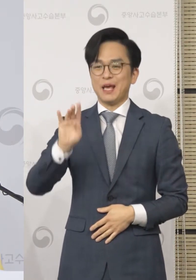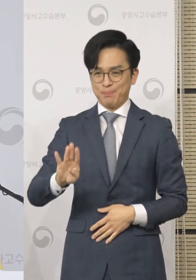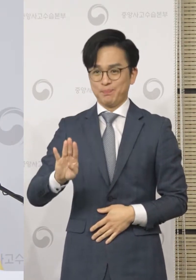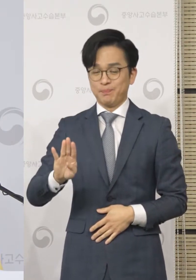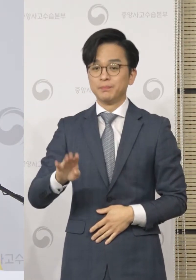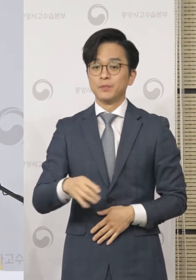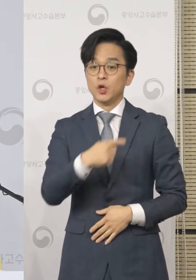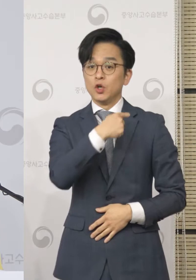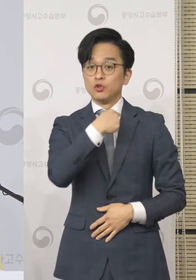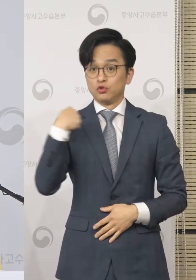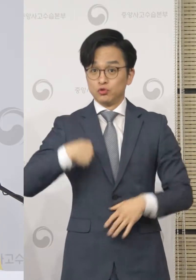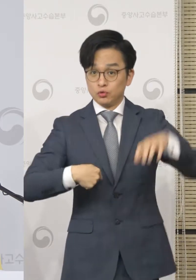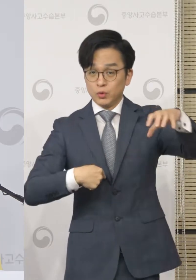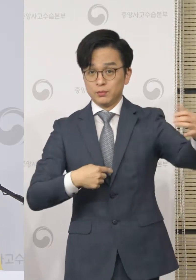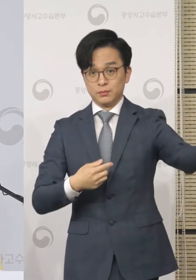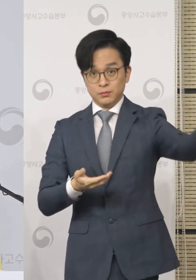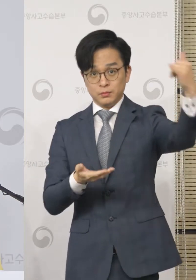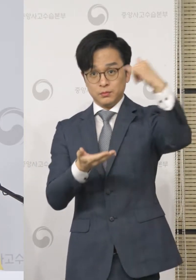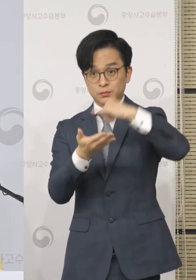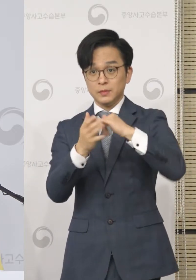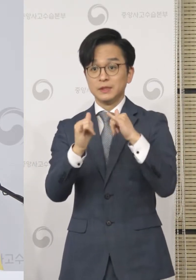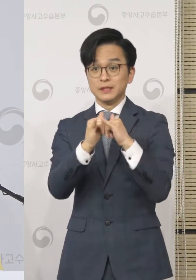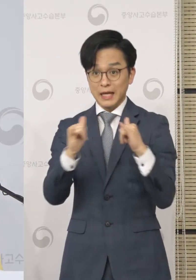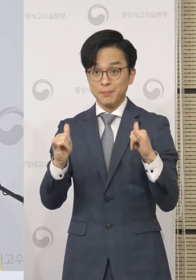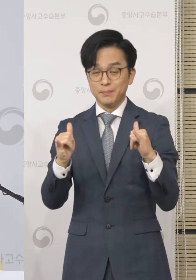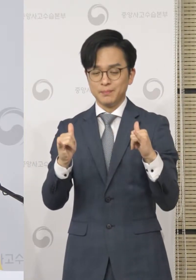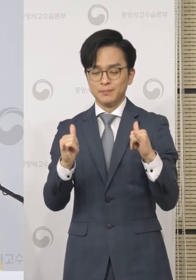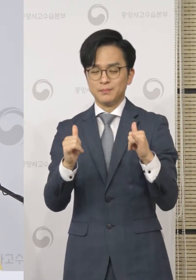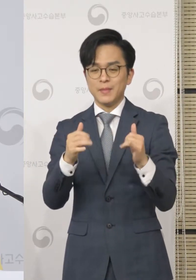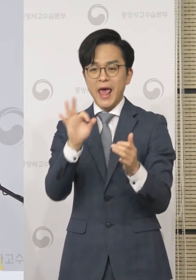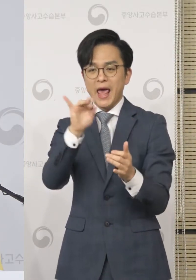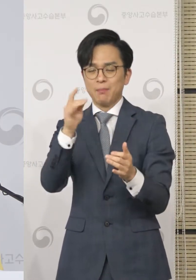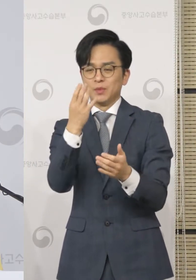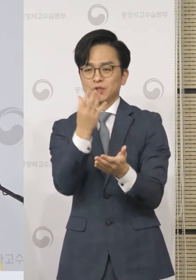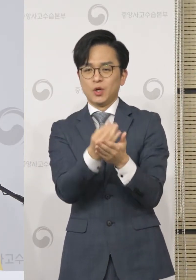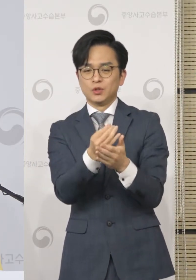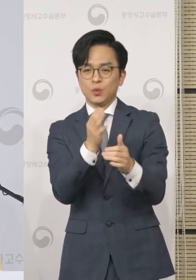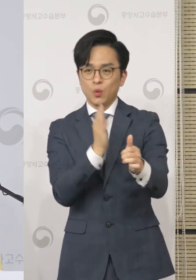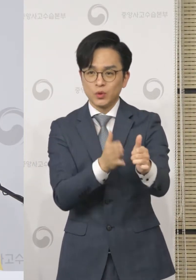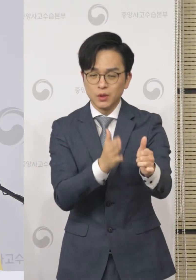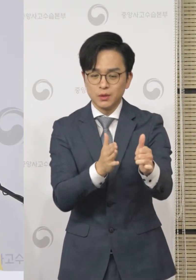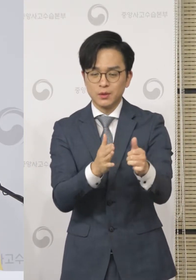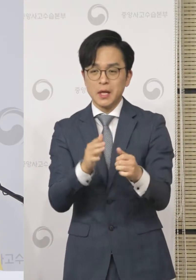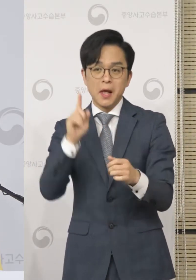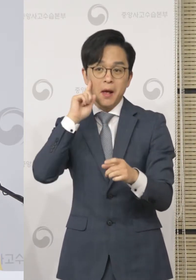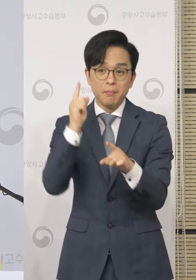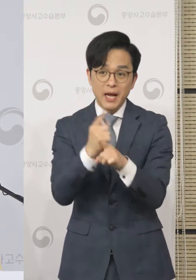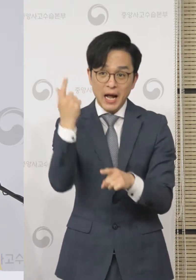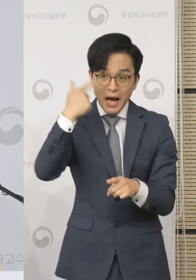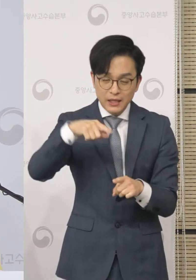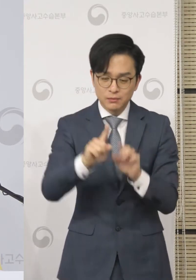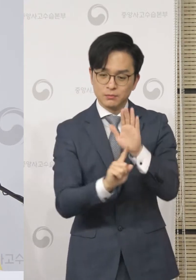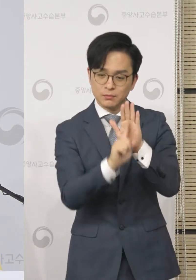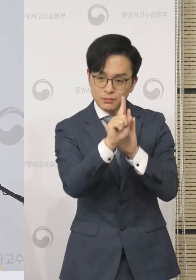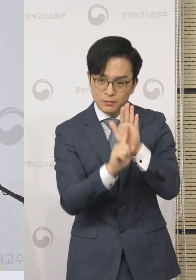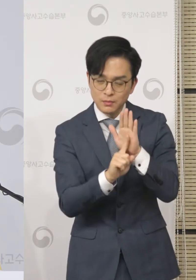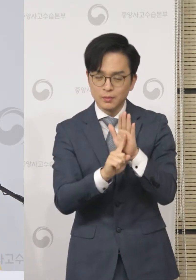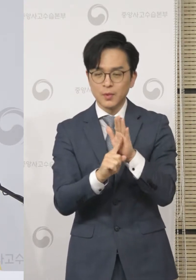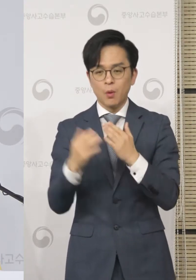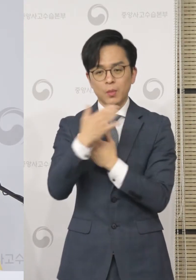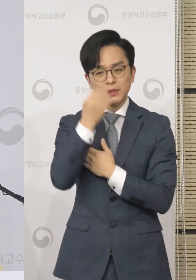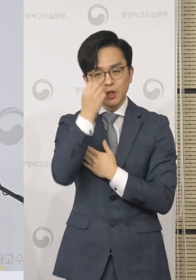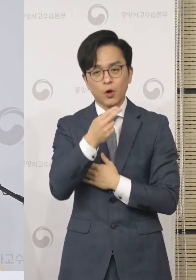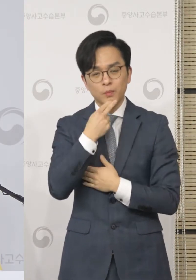입국자를 대상으로 매일 증상이 있는지 모니터링하고 증상이 발생하는 경우에 신속한